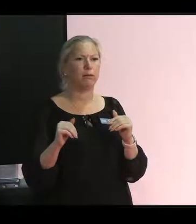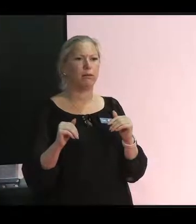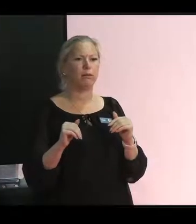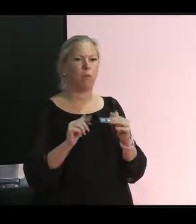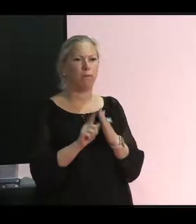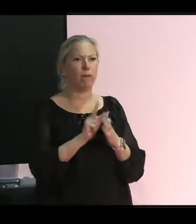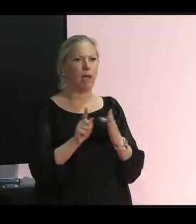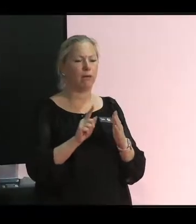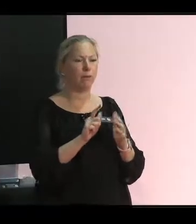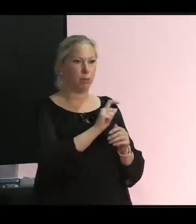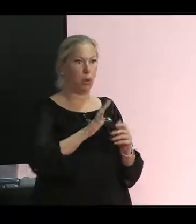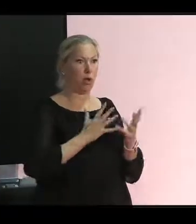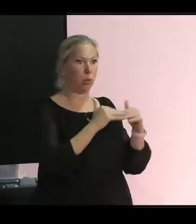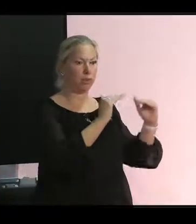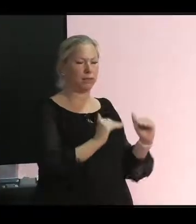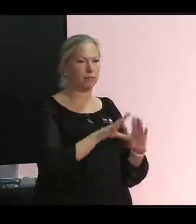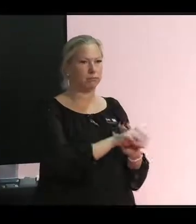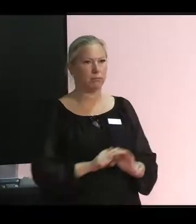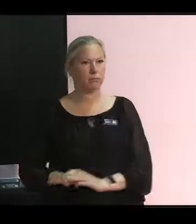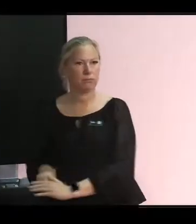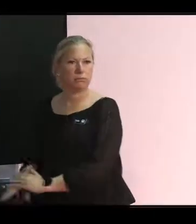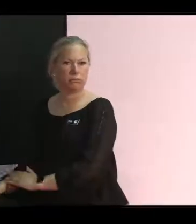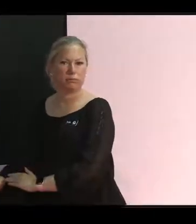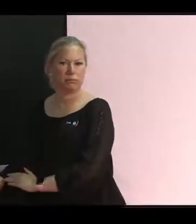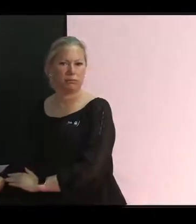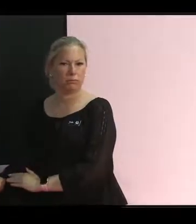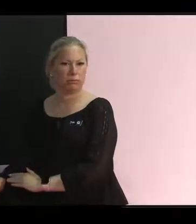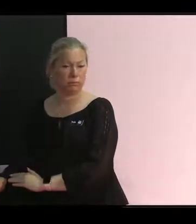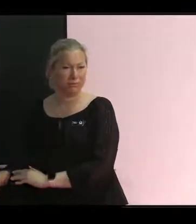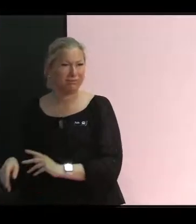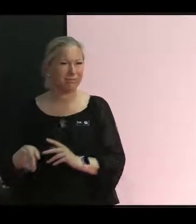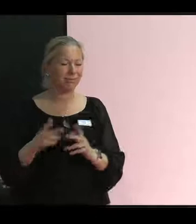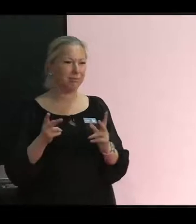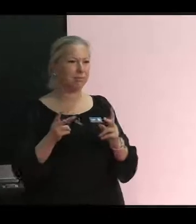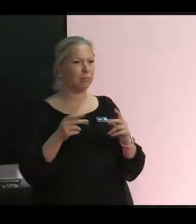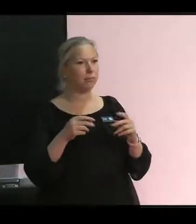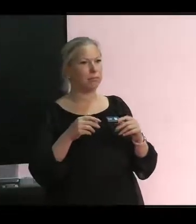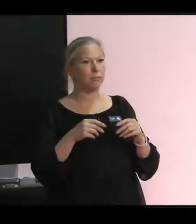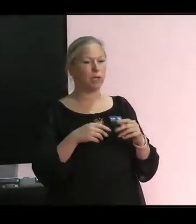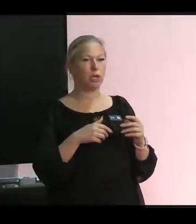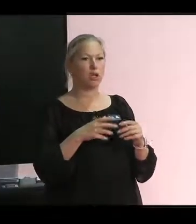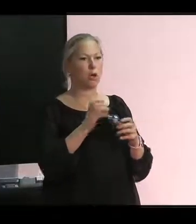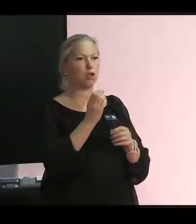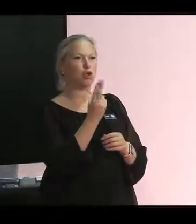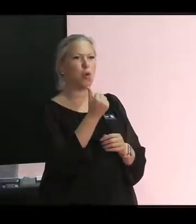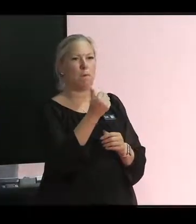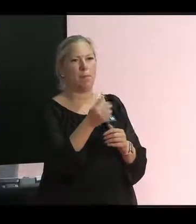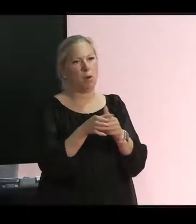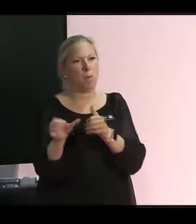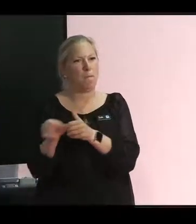göms gruppen personer med funktionsnedsättning i en större grupp som är sårbara grupper eller vulnerable